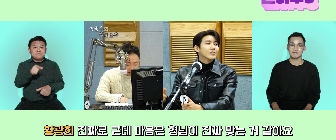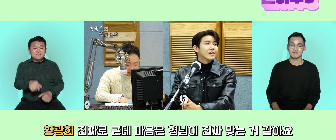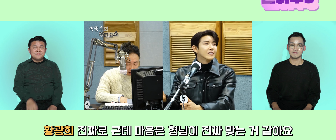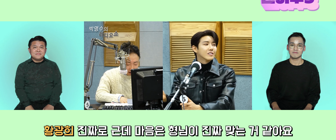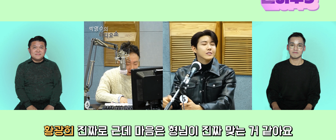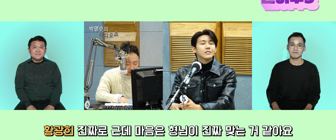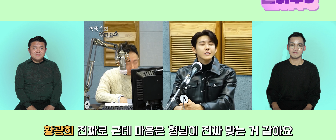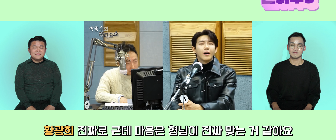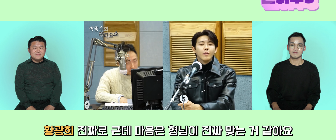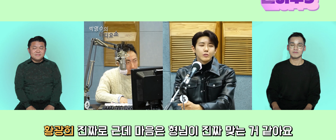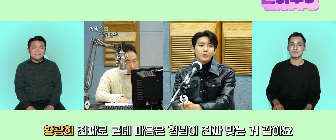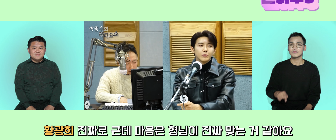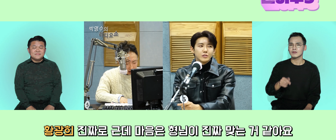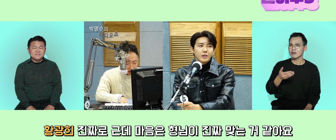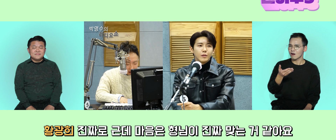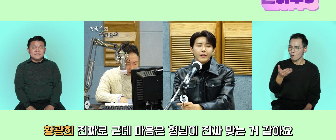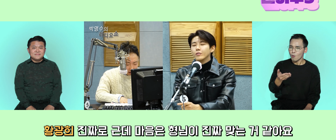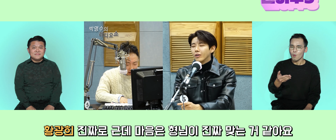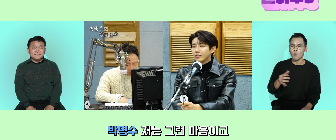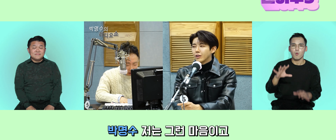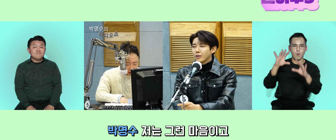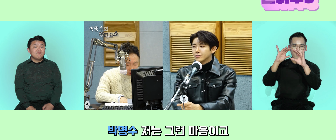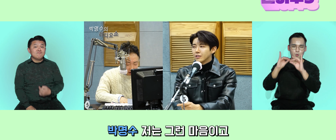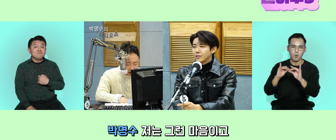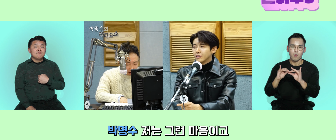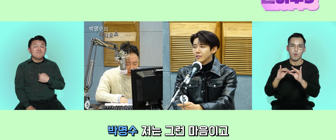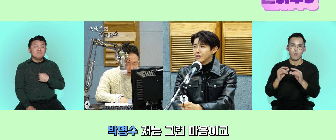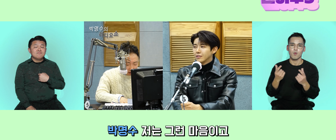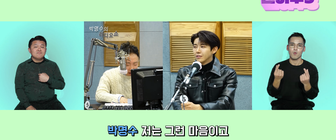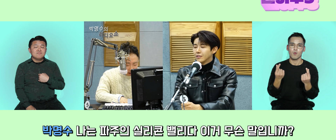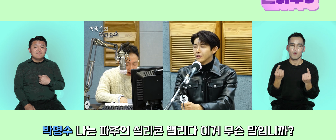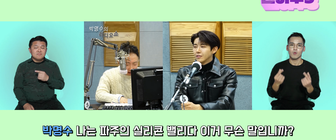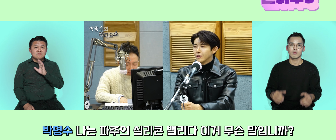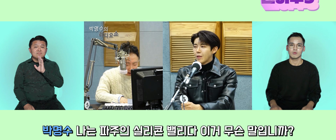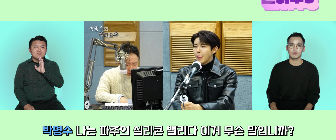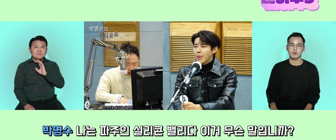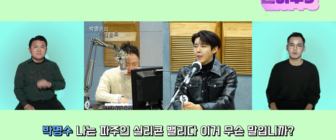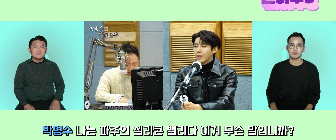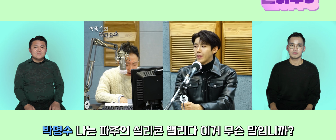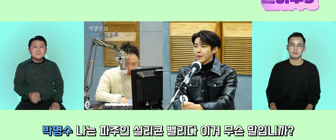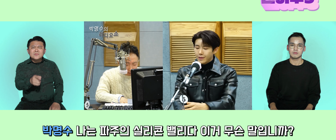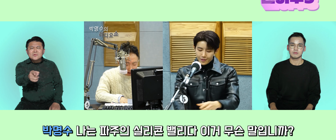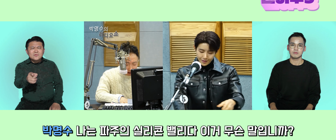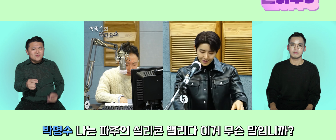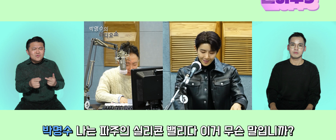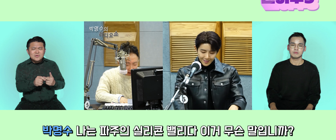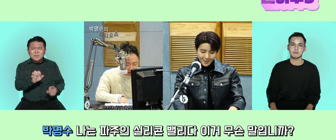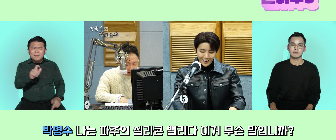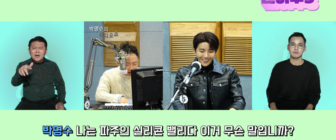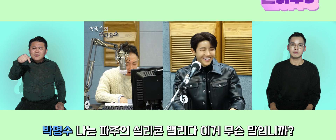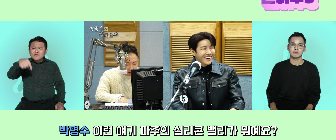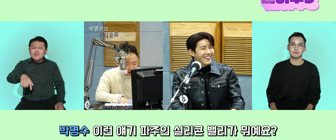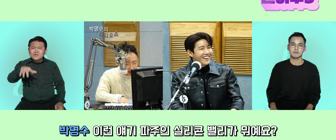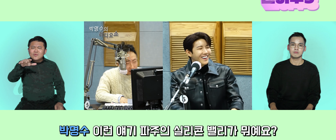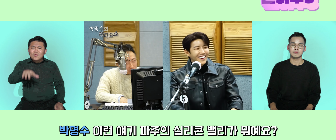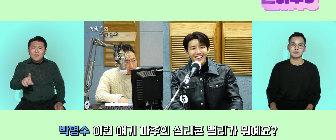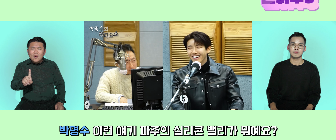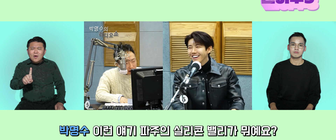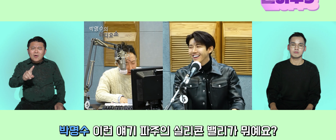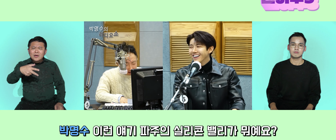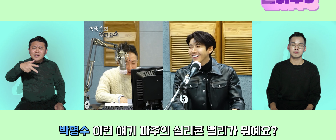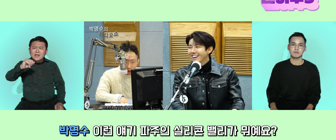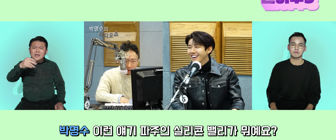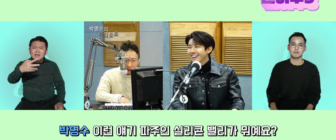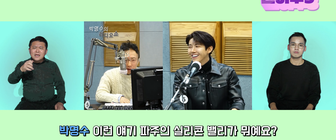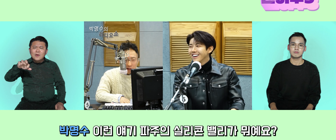아 진짜로? 근데 그 마음은 형님 진짜 맞는 것 같아요. 저는 그런 마음이고 나는 파주의 실리콘밸리다. 이게 무슨 말입니까? 이런 얘기